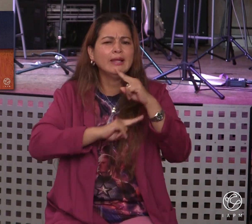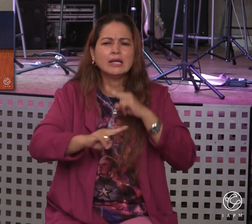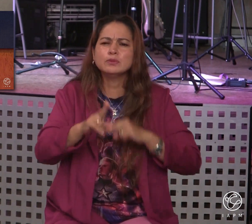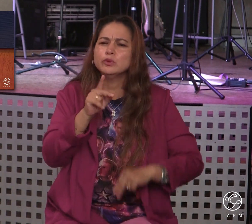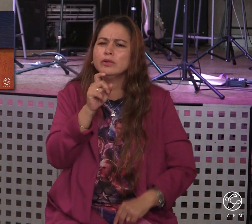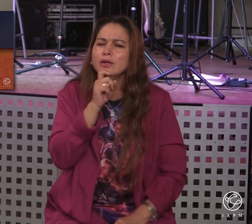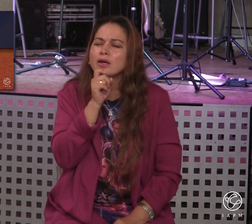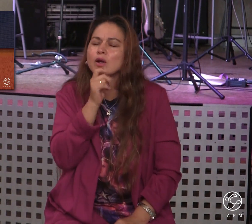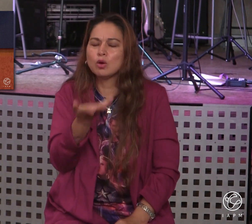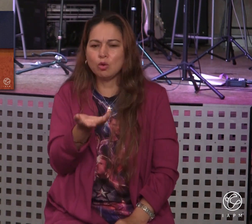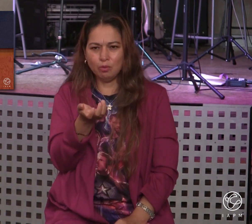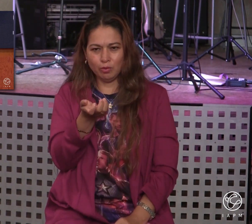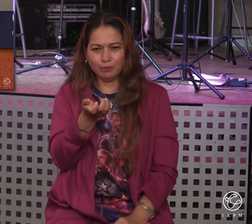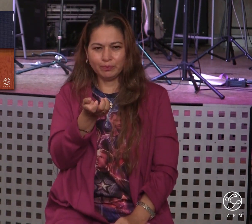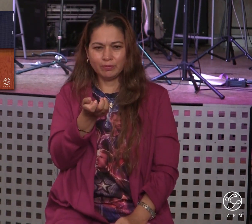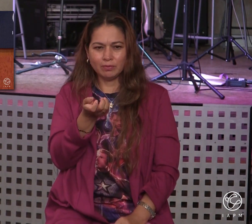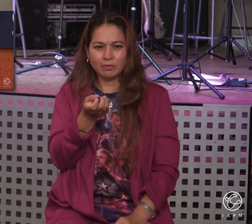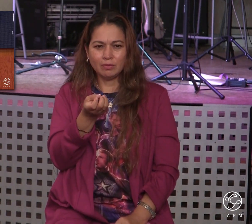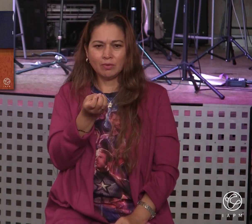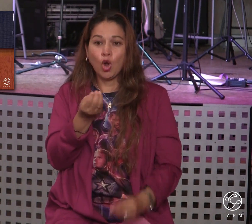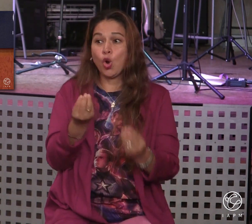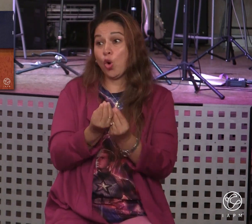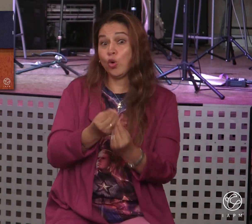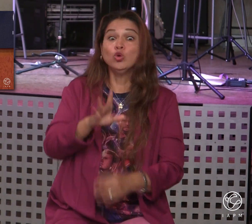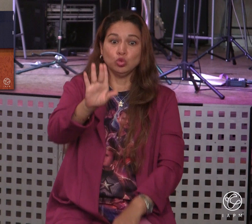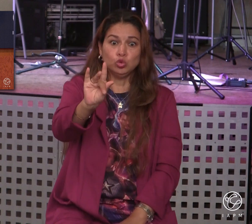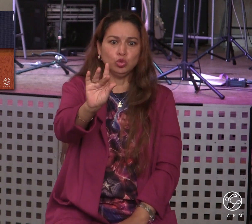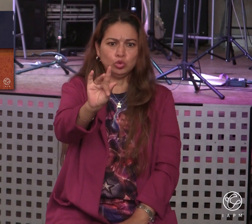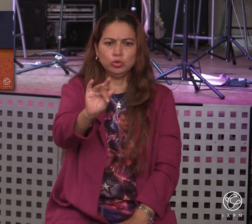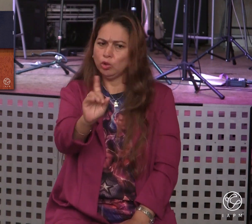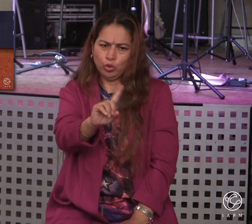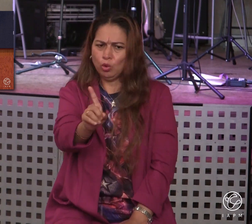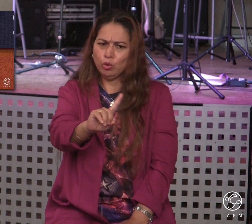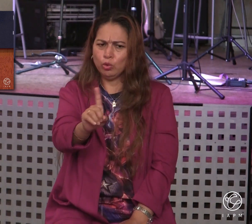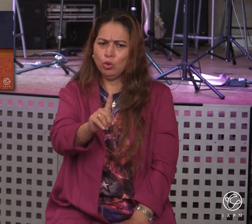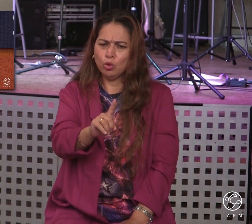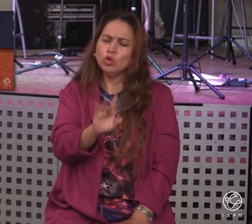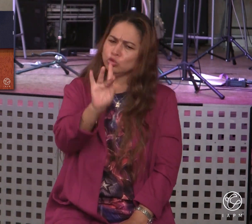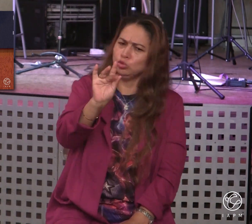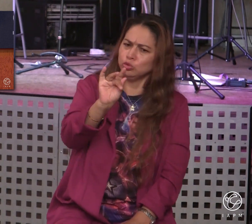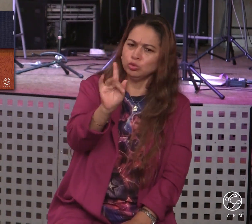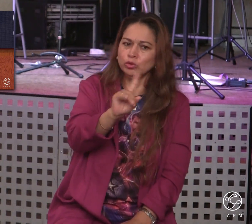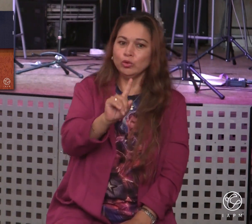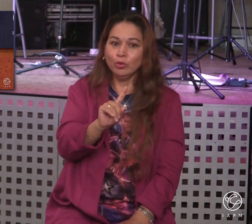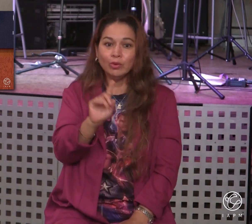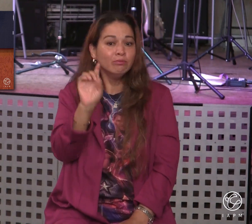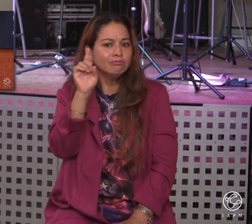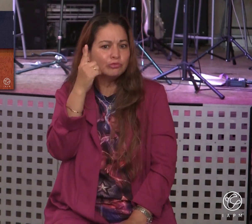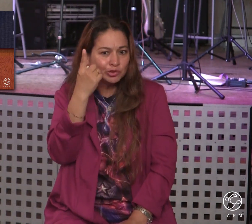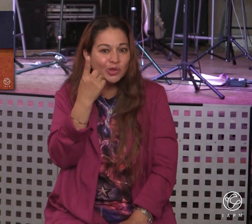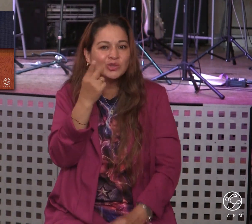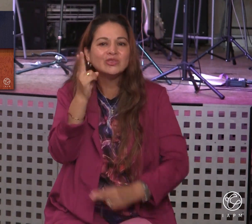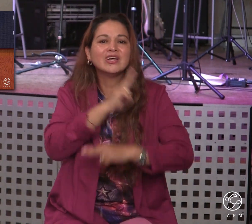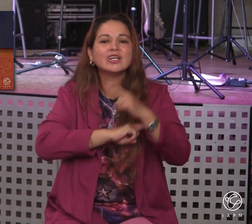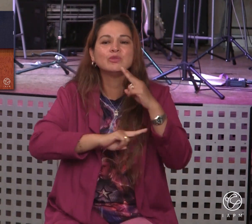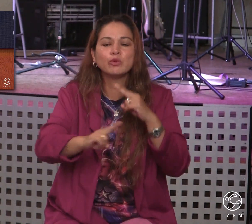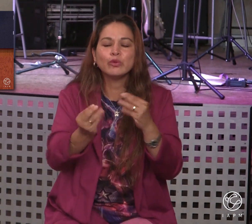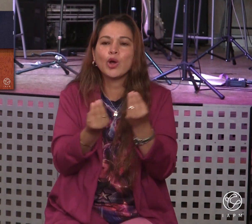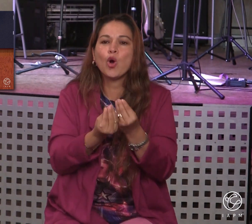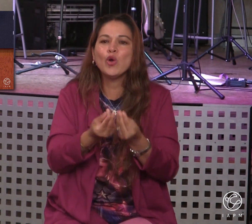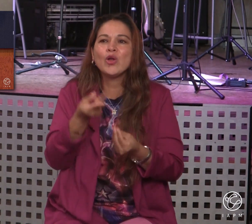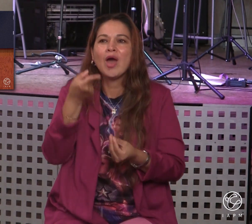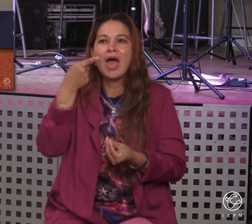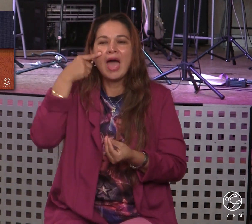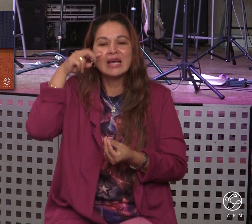mí el conocimiento interno suficientemente profundo para saber que eso es así.